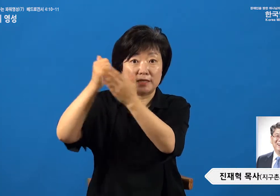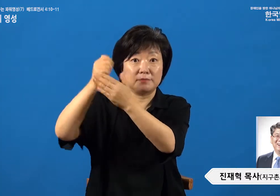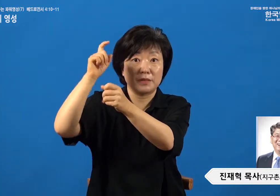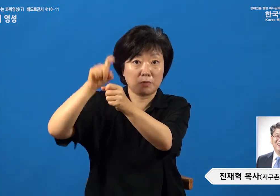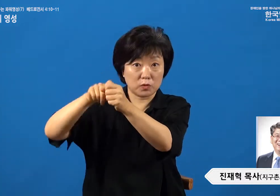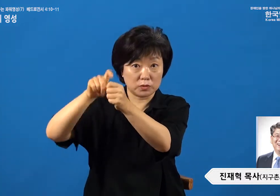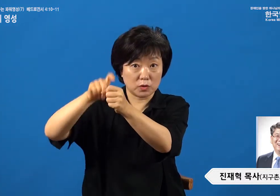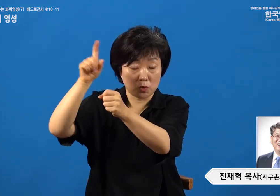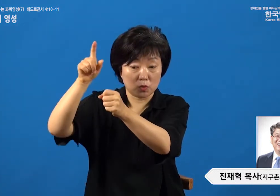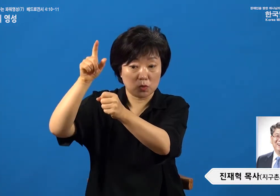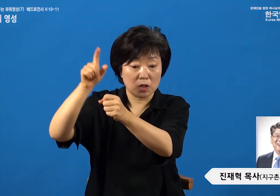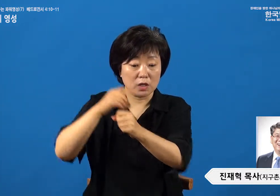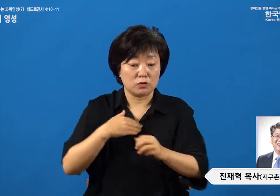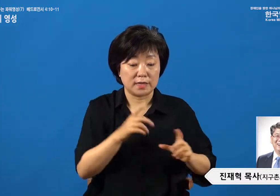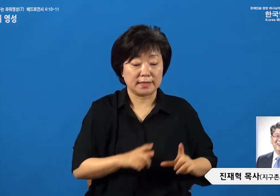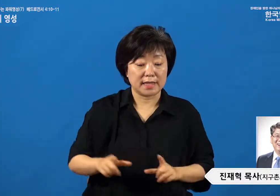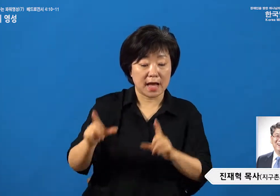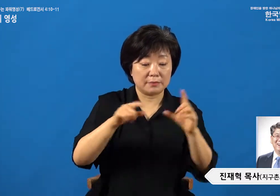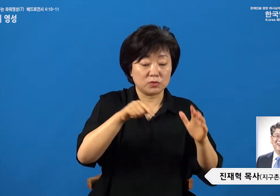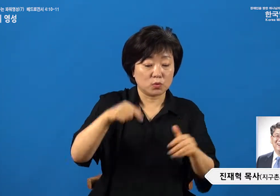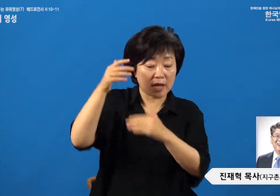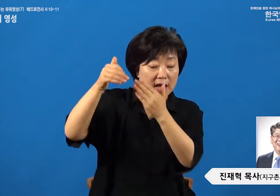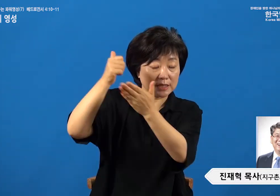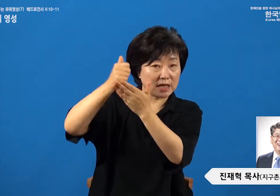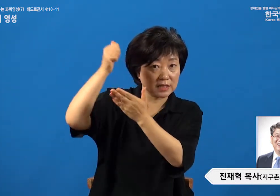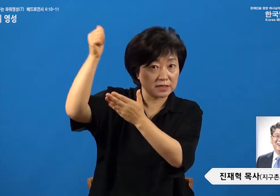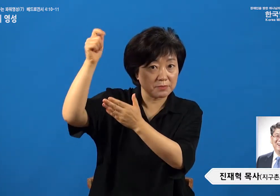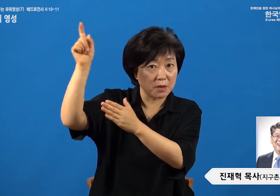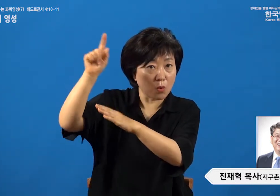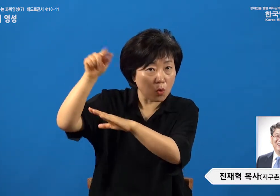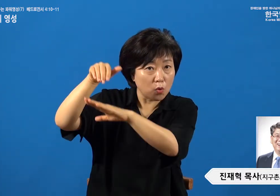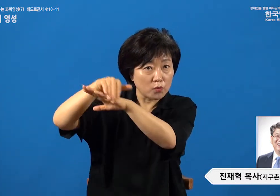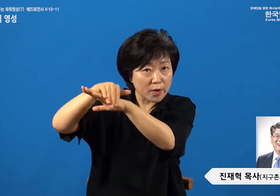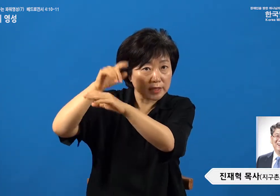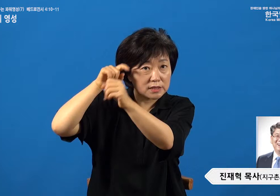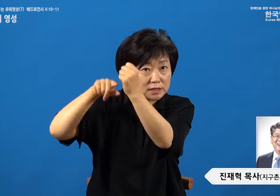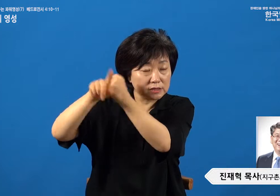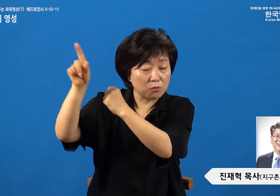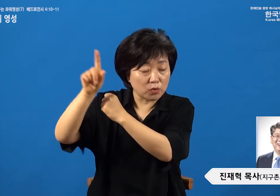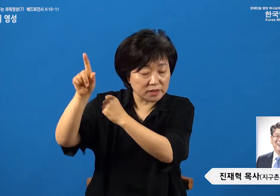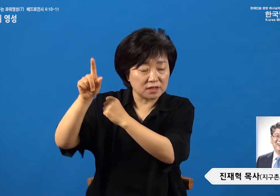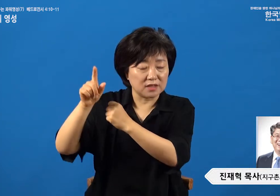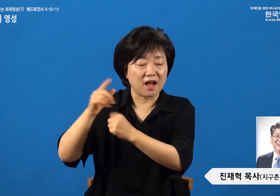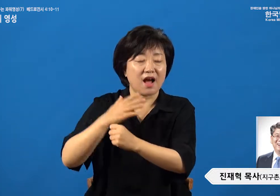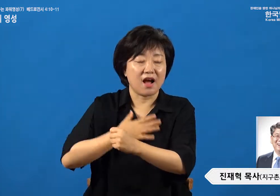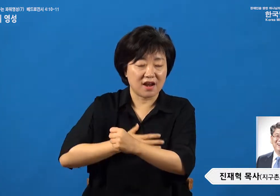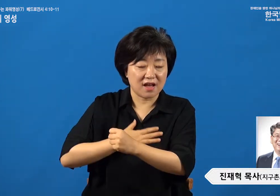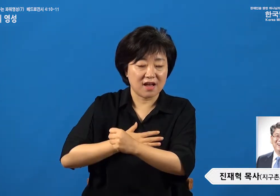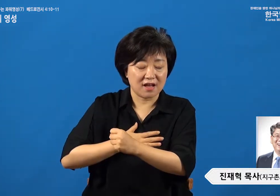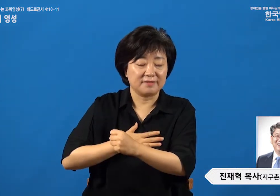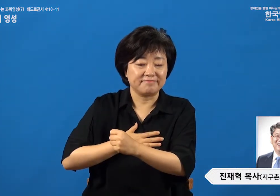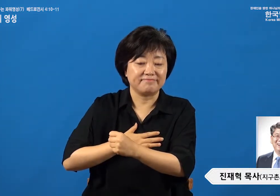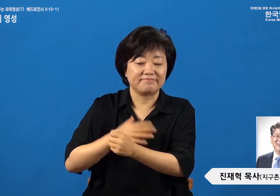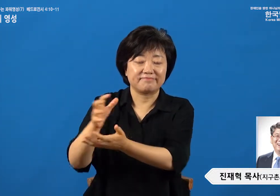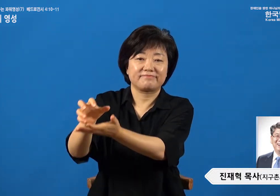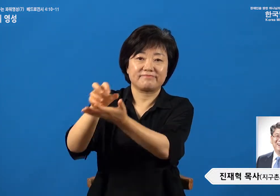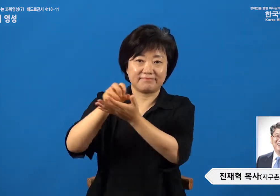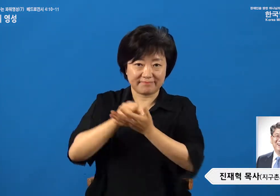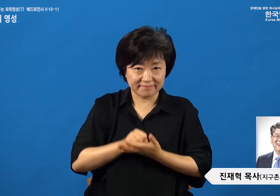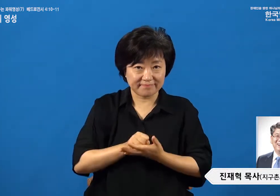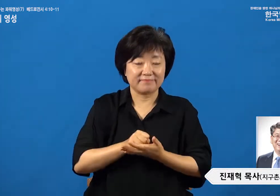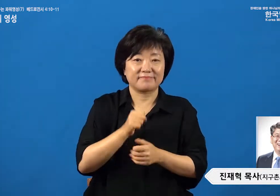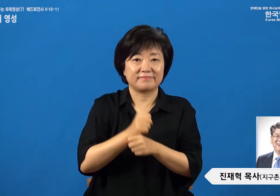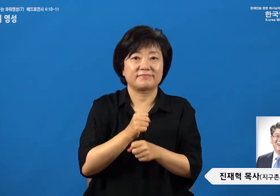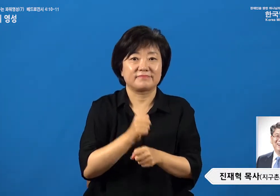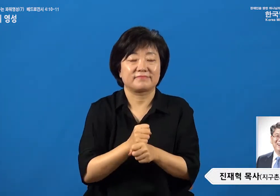삶을 향한 하나님의 뜻이 어디 있는지 오늘 우리에게 말씀하시는 이 봉사의 영성 주시는 은혜를